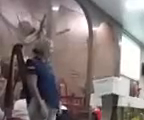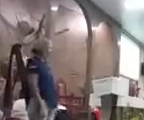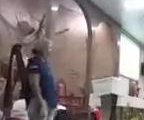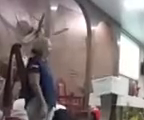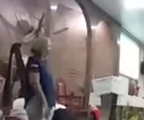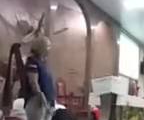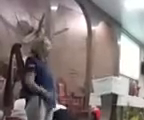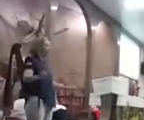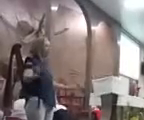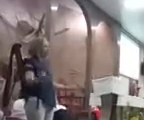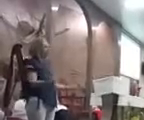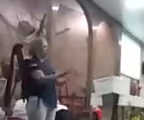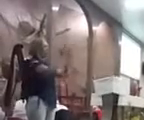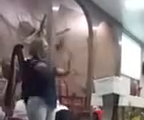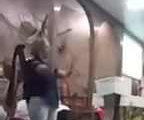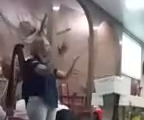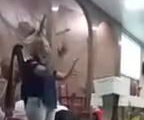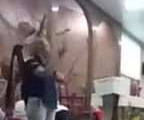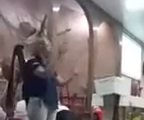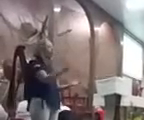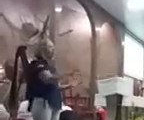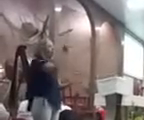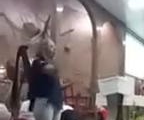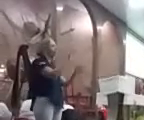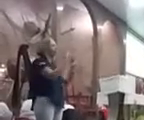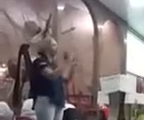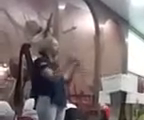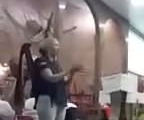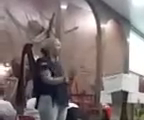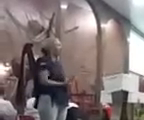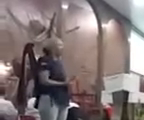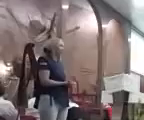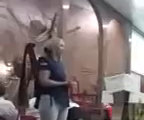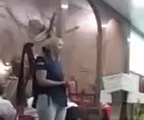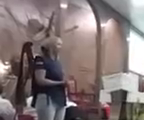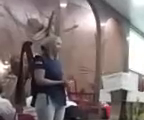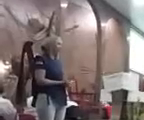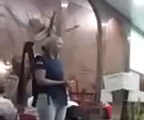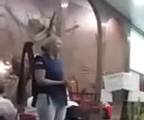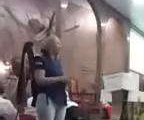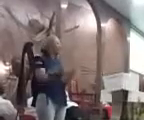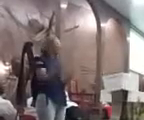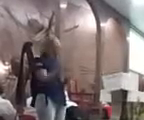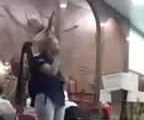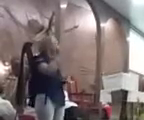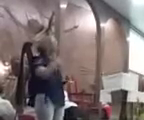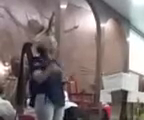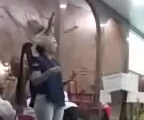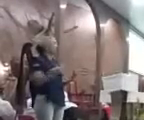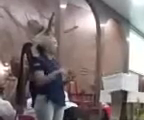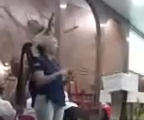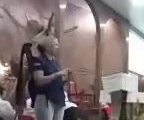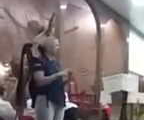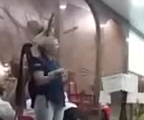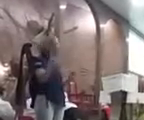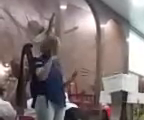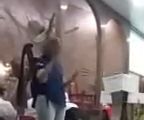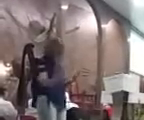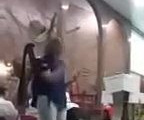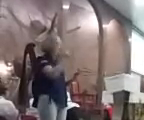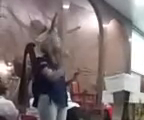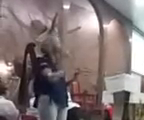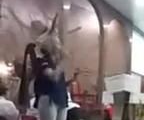Milagres que salvam famílias. Milagres que salvam filhos. Milagres que